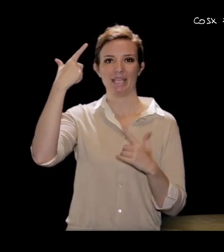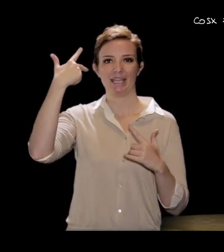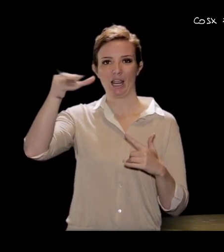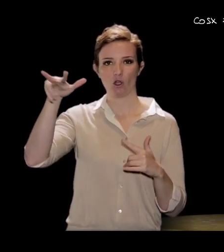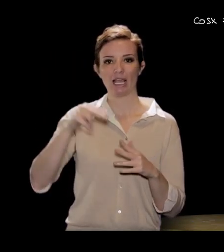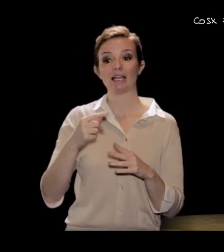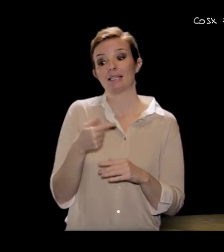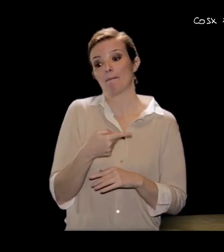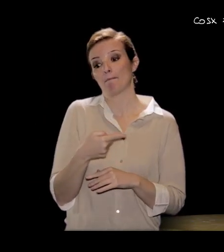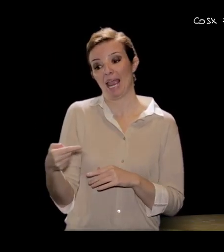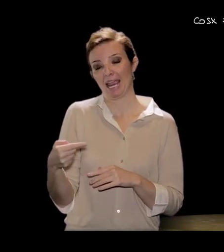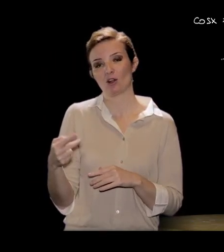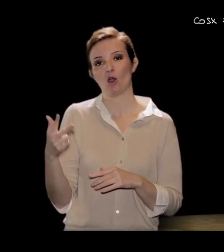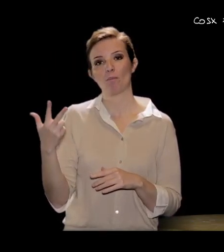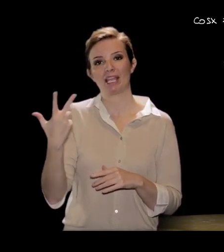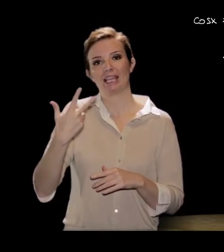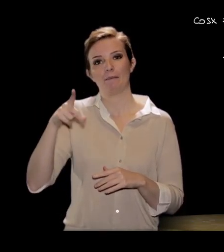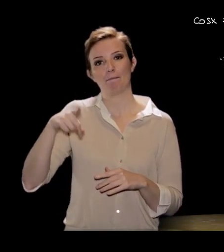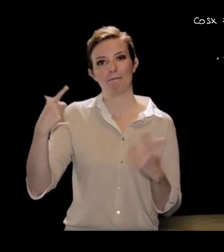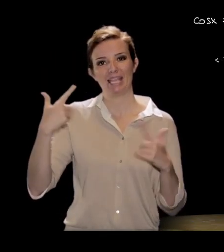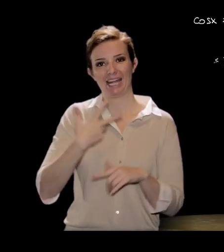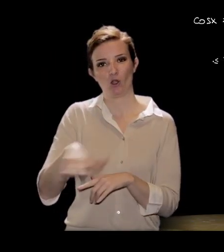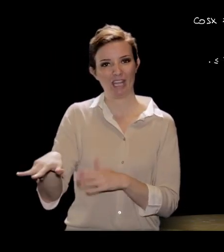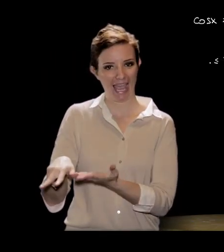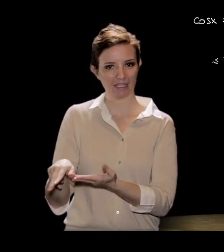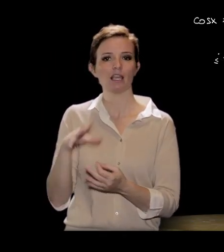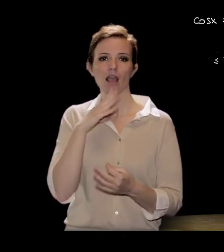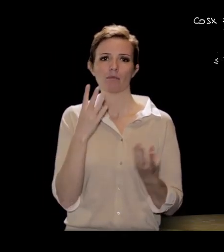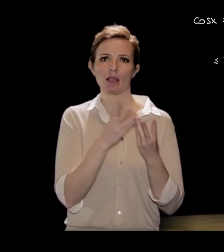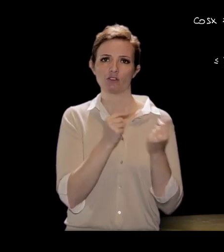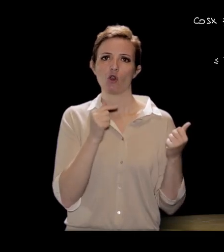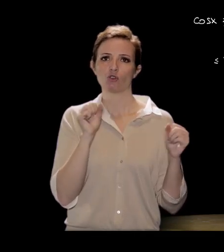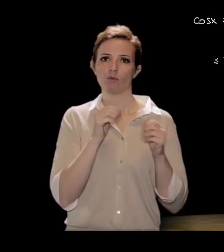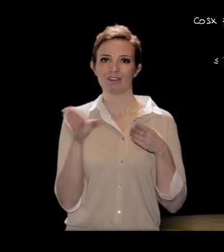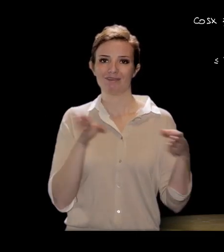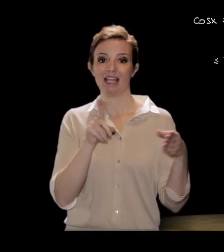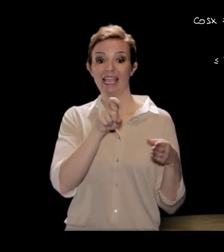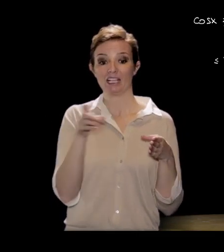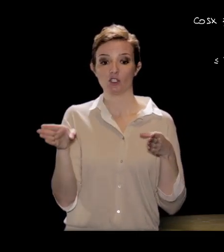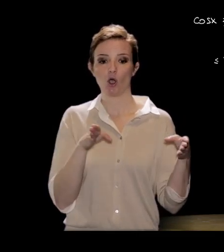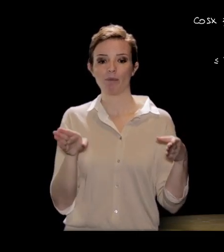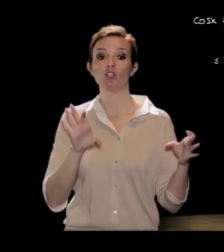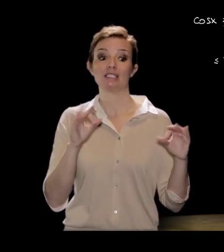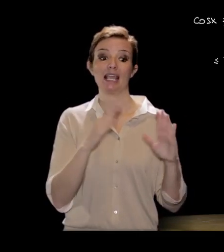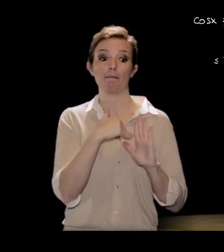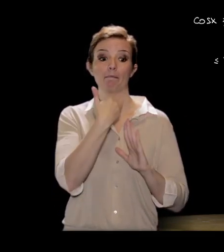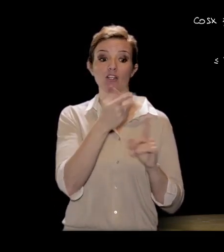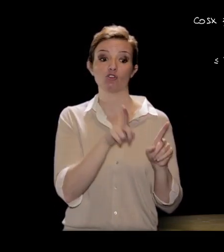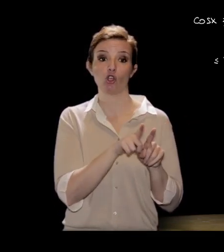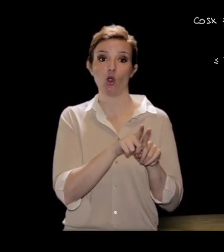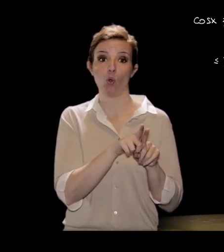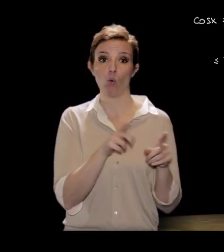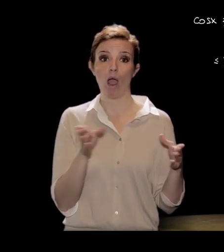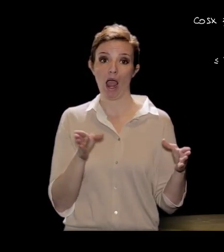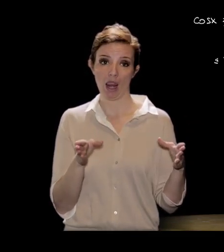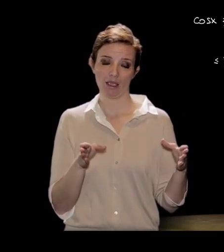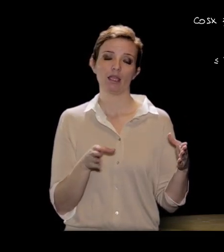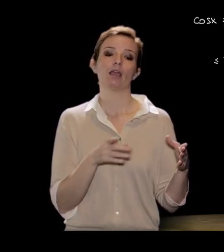e quindi la soluzione può essere x compreso, nel caso in cui fosse maggiore o uguale per esempio, x